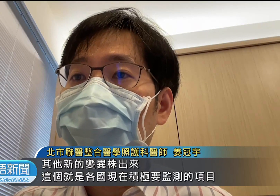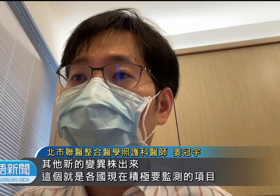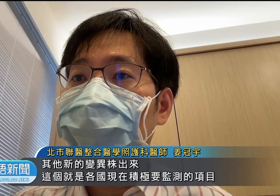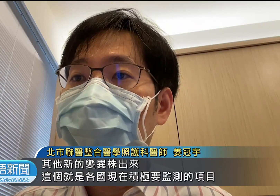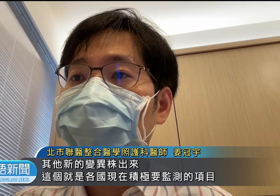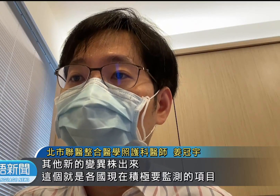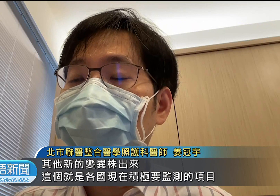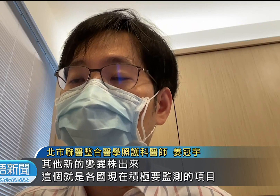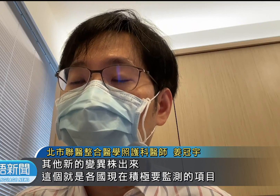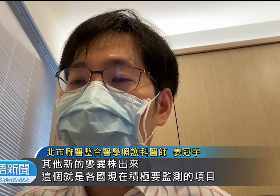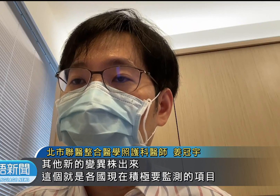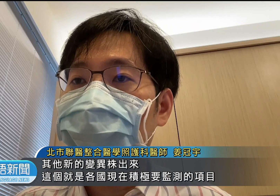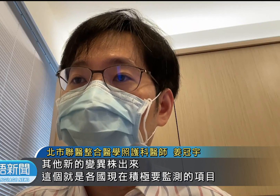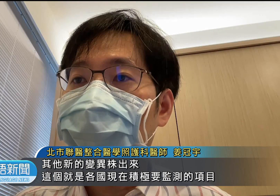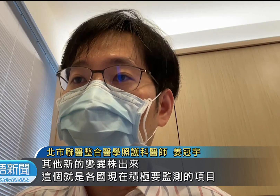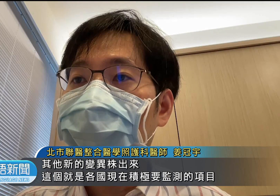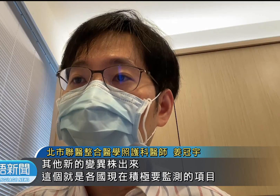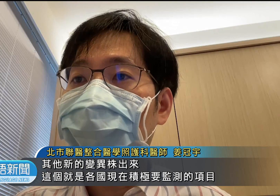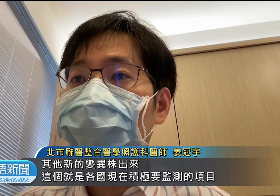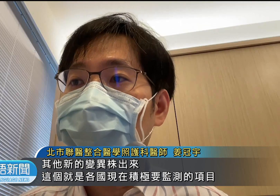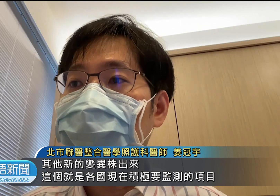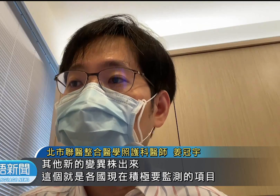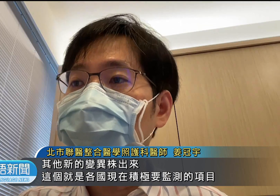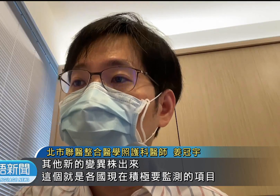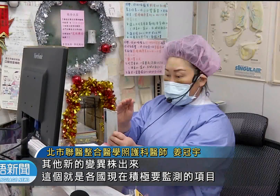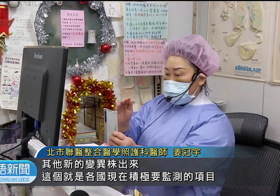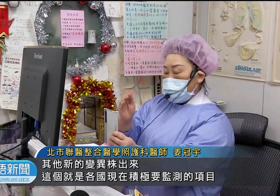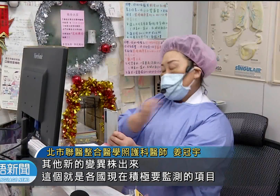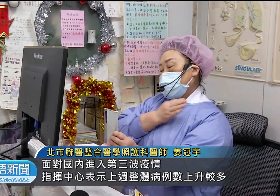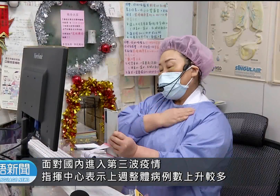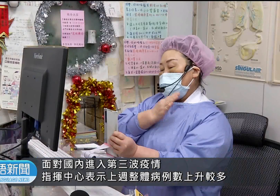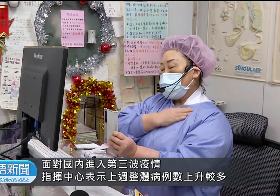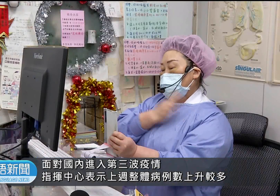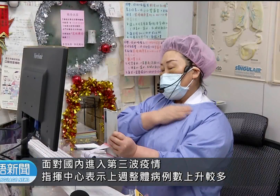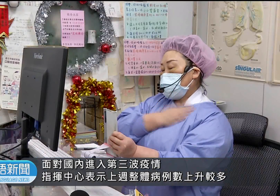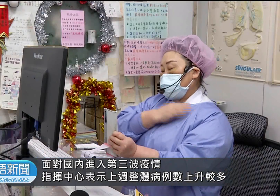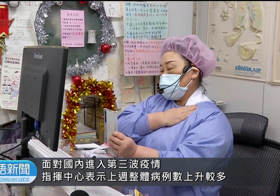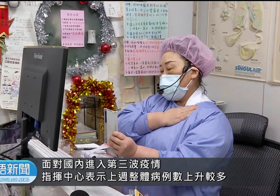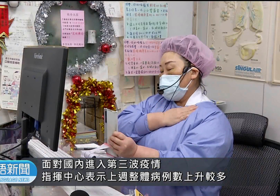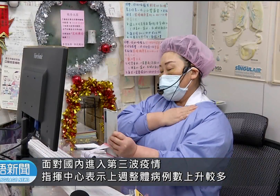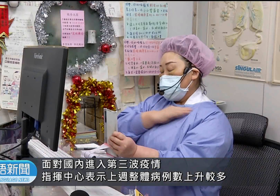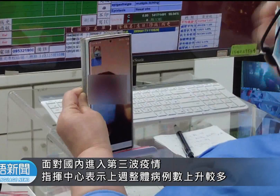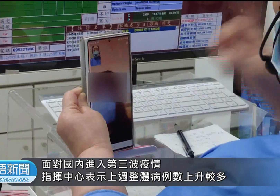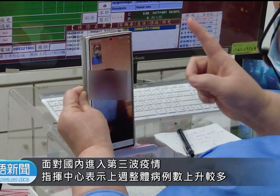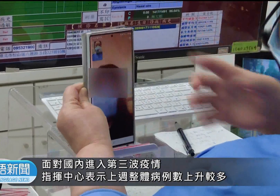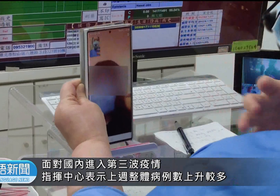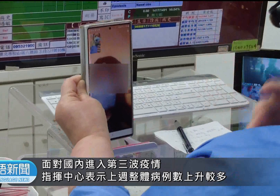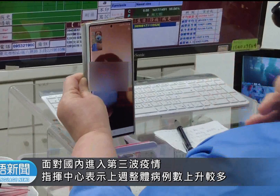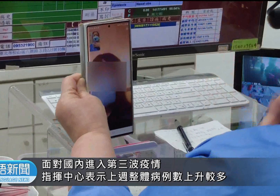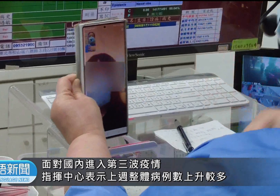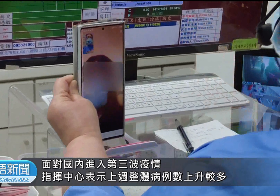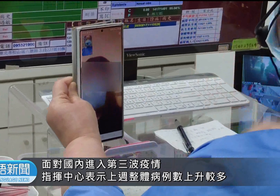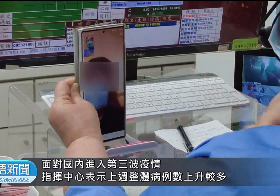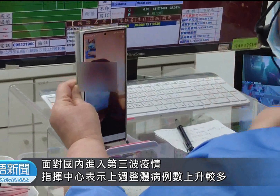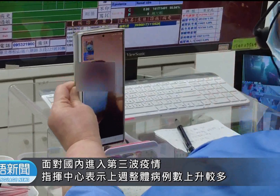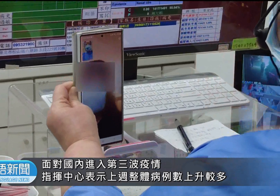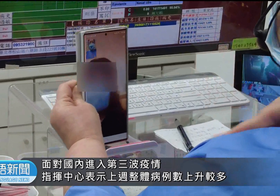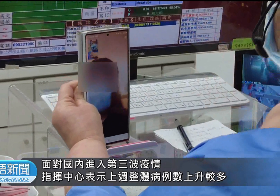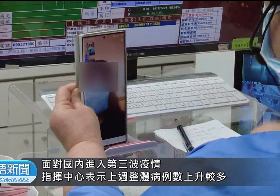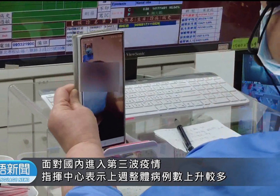面對國內進入第三波疫情指揮中心表示上週整體病例數上